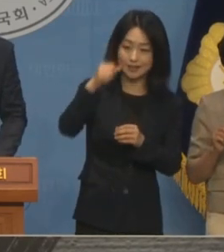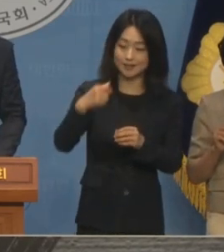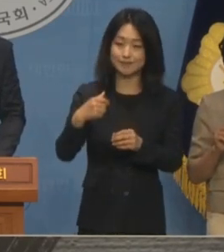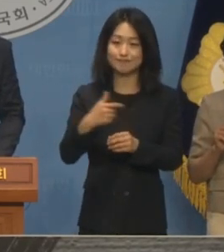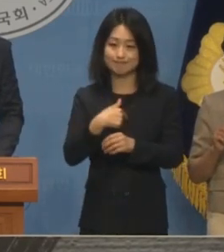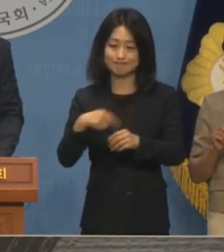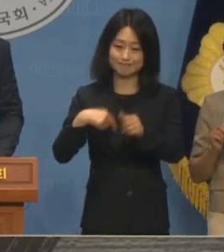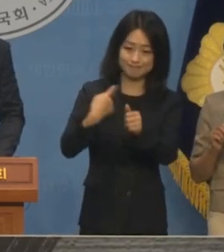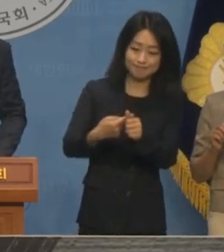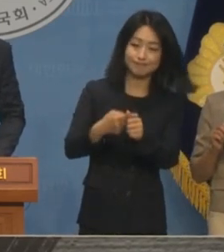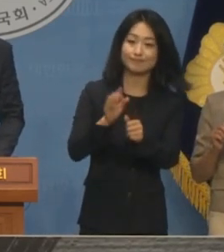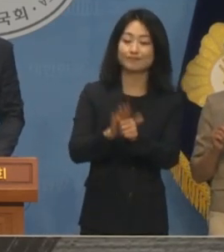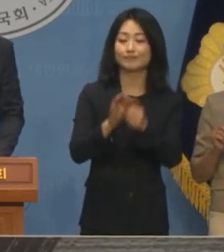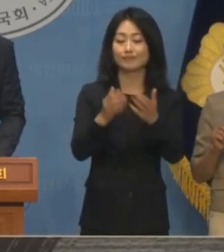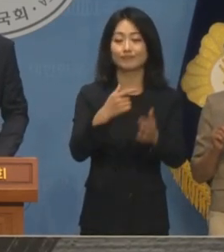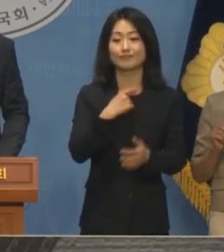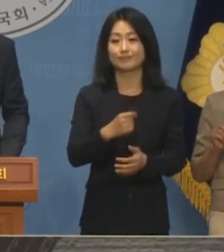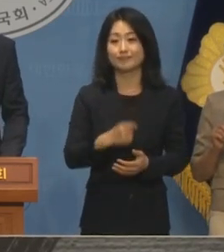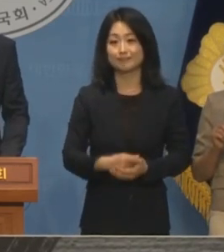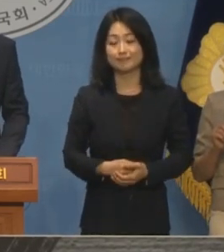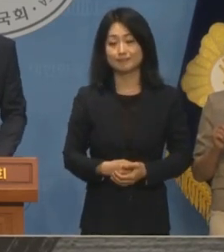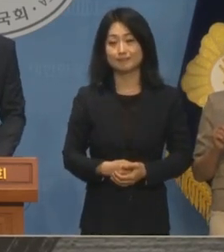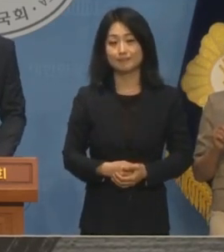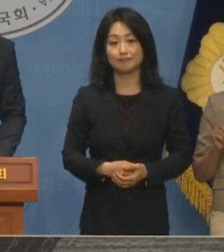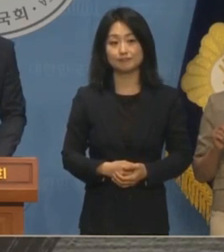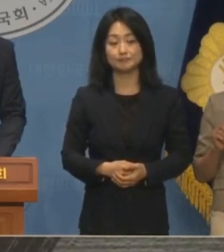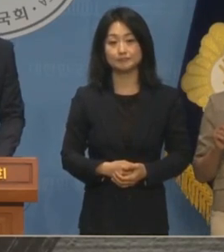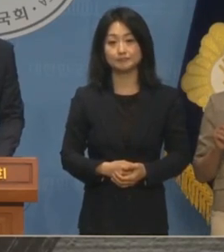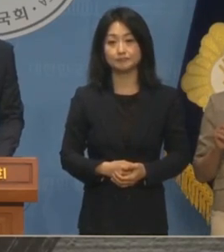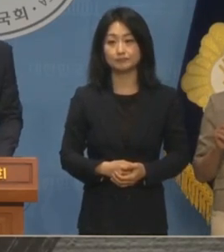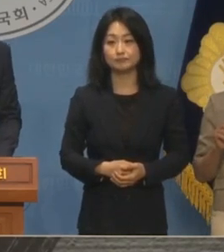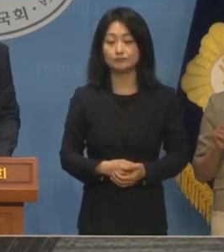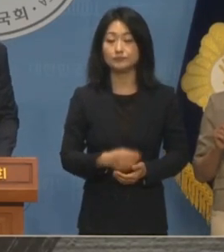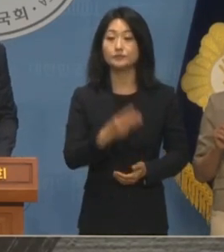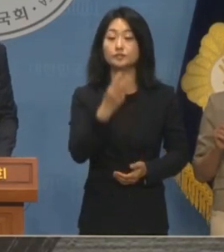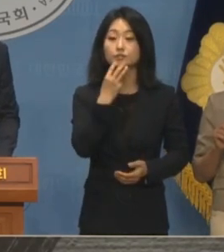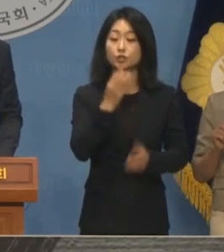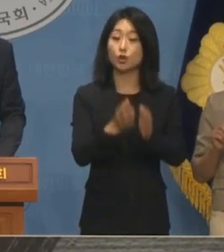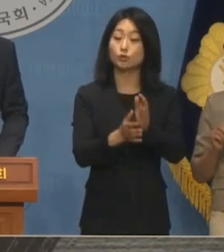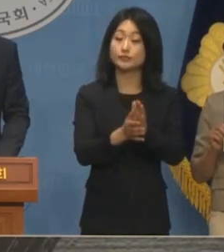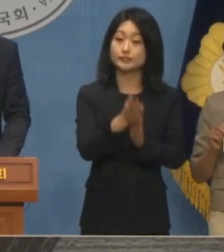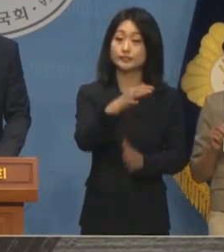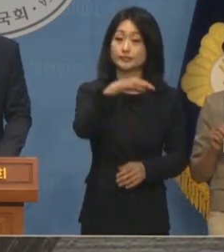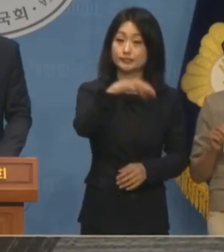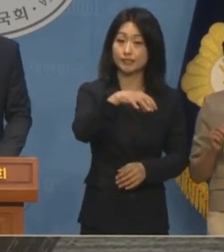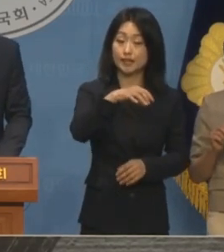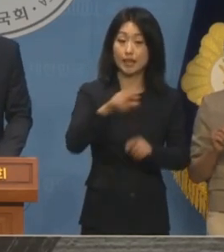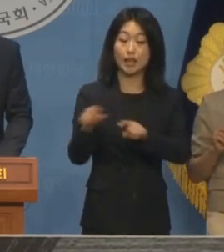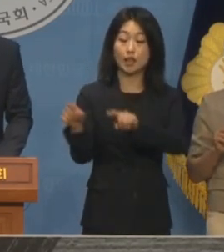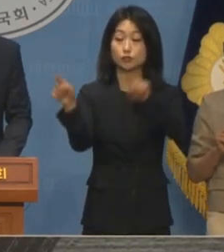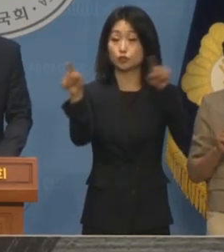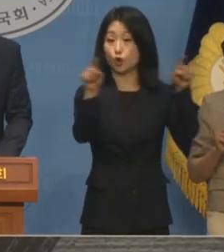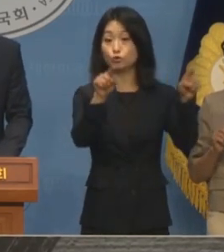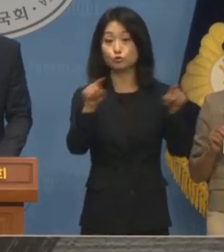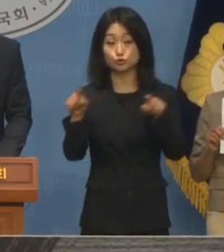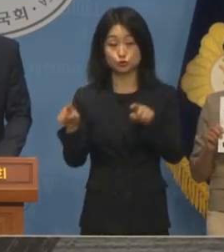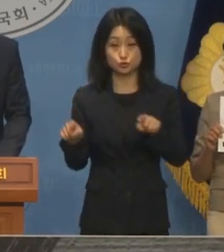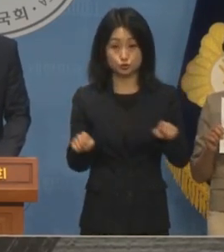큰 힘을 드리고 싶습니다. 사실은 서울시는 전국의 모든